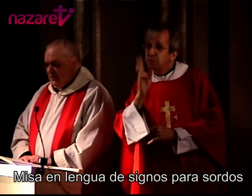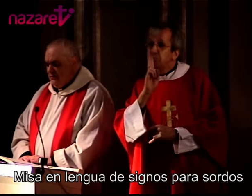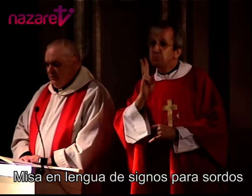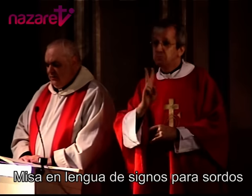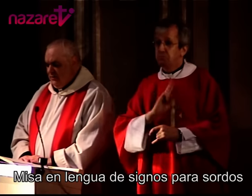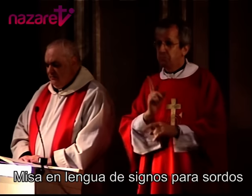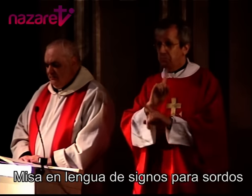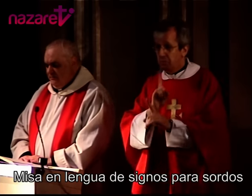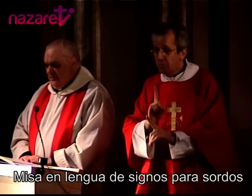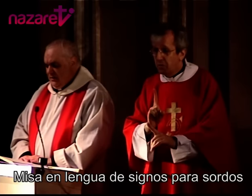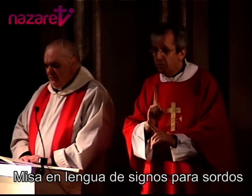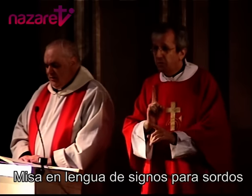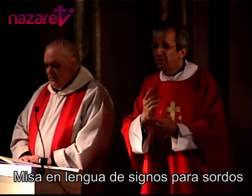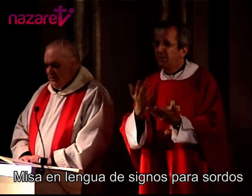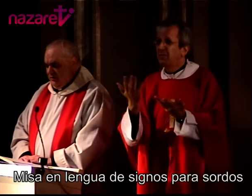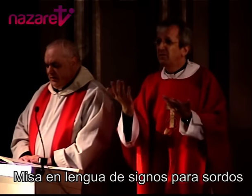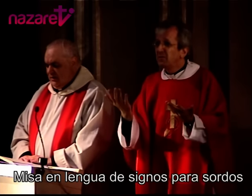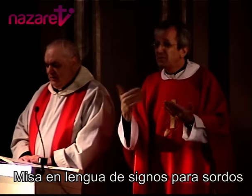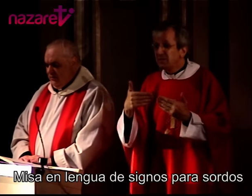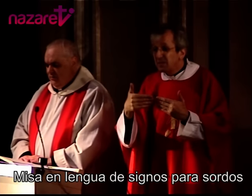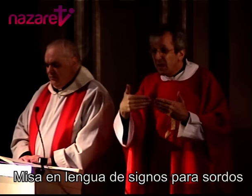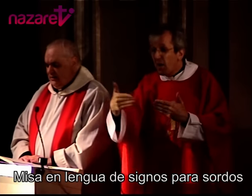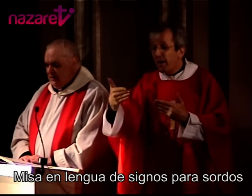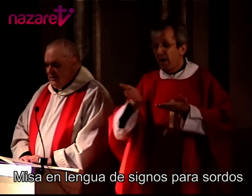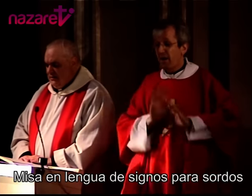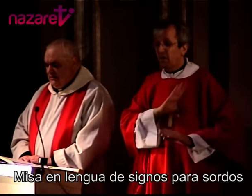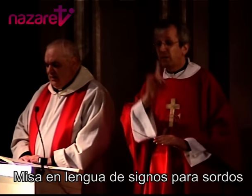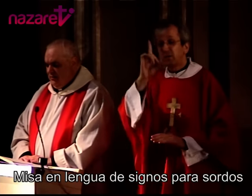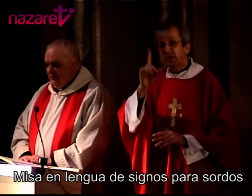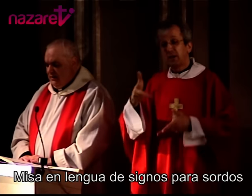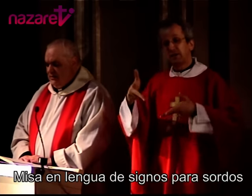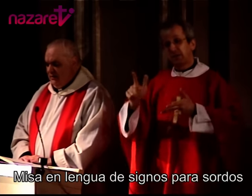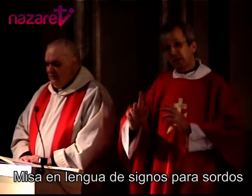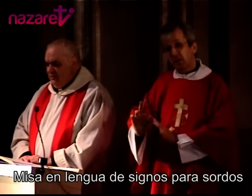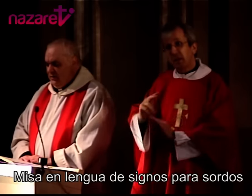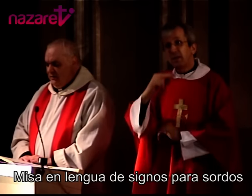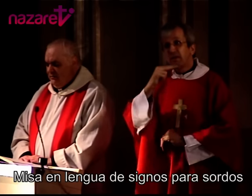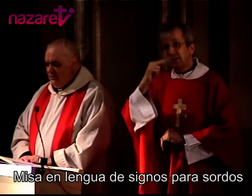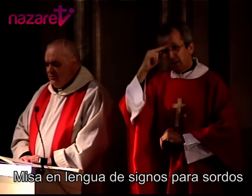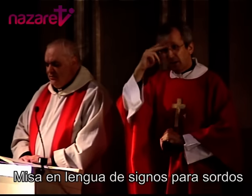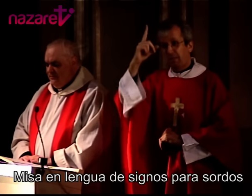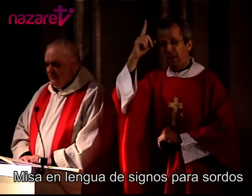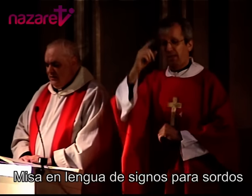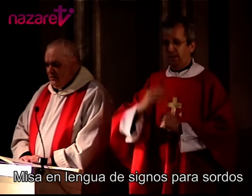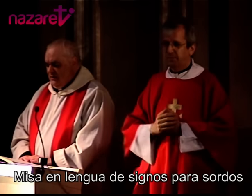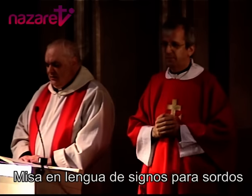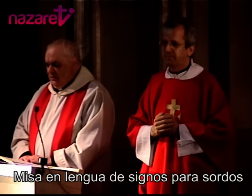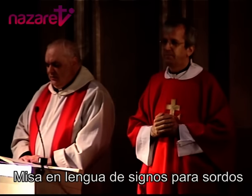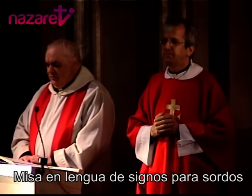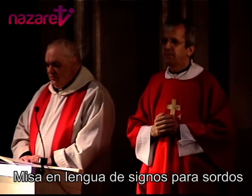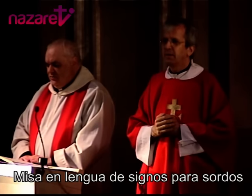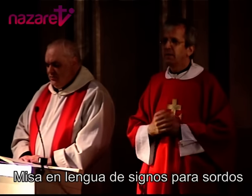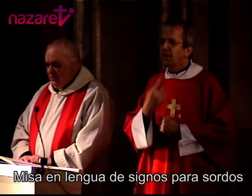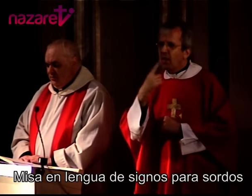vais a responder. Pero desde ahora el Hijo del Hombre estará sentado a la derecha del poder de Dios».